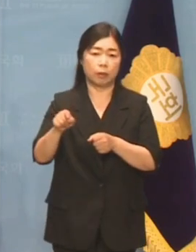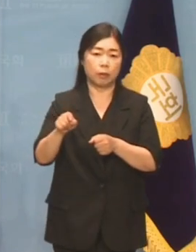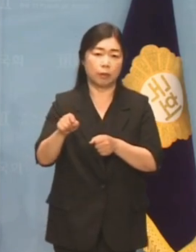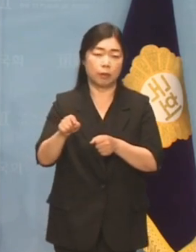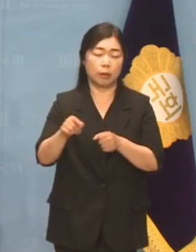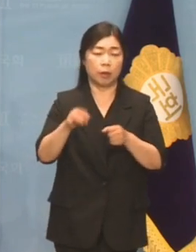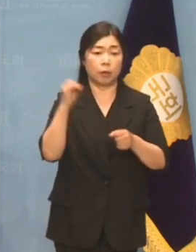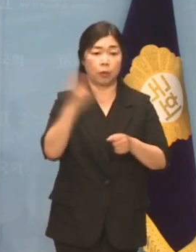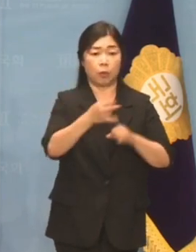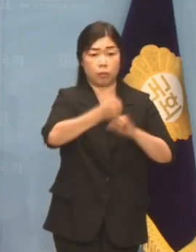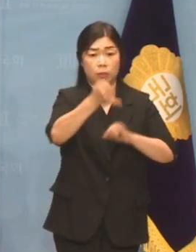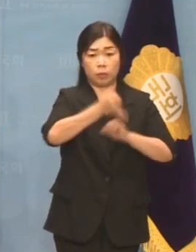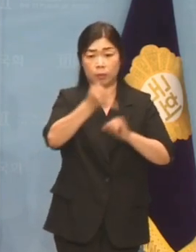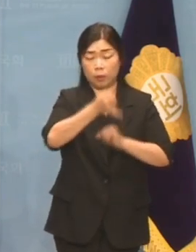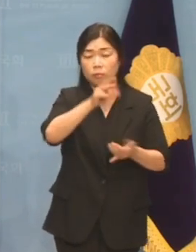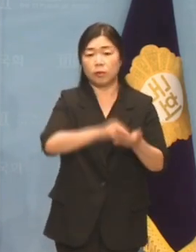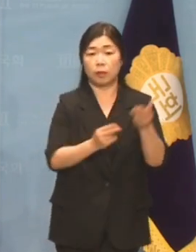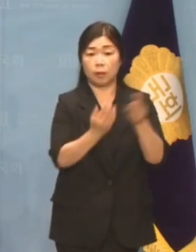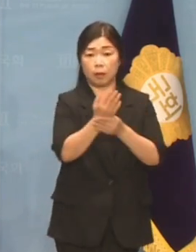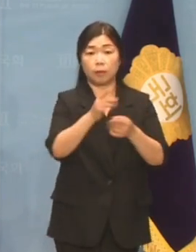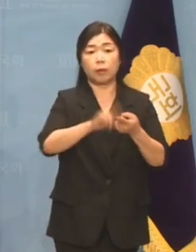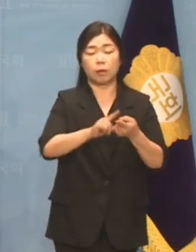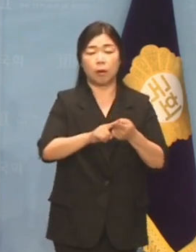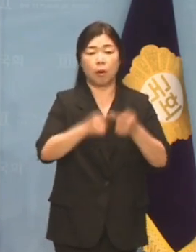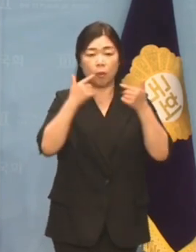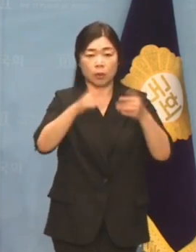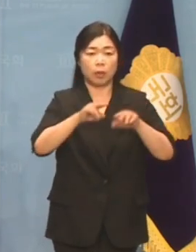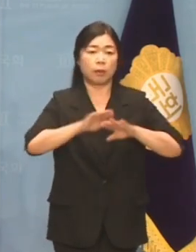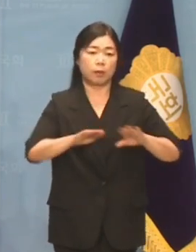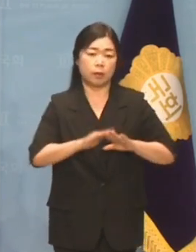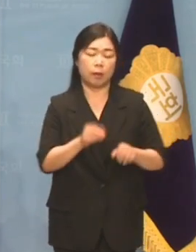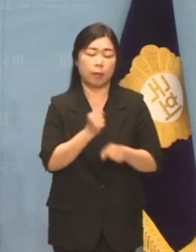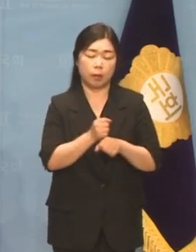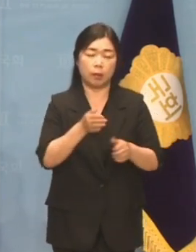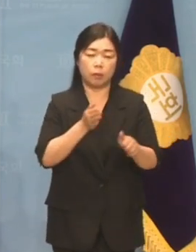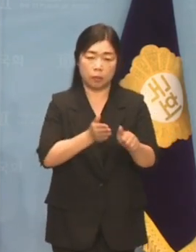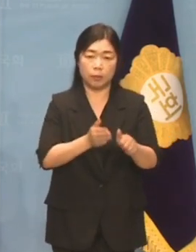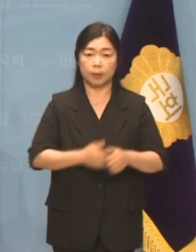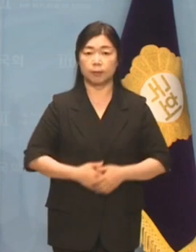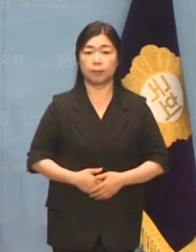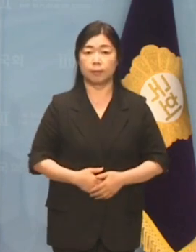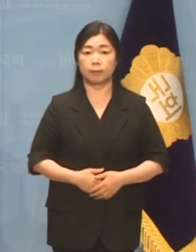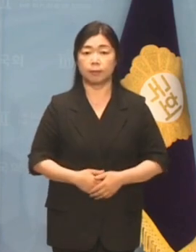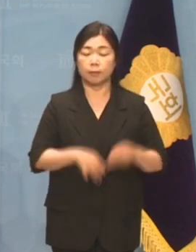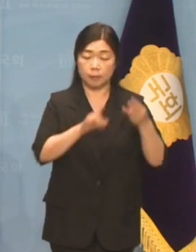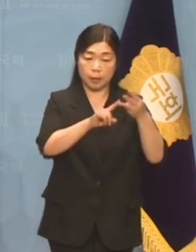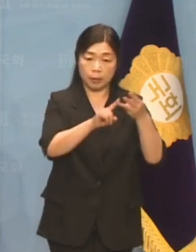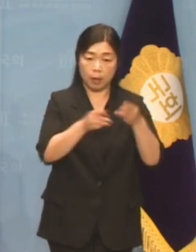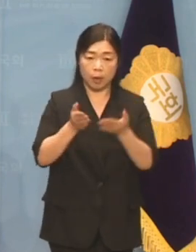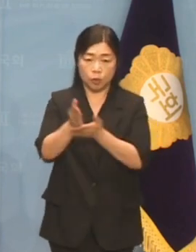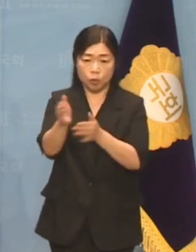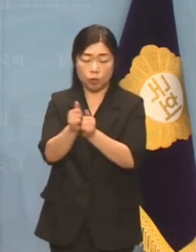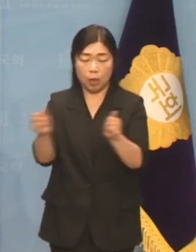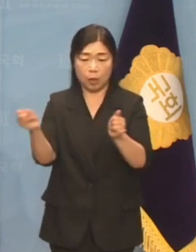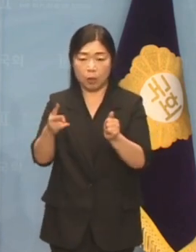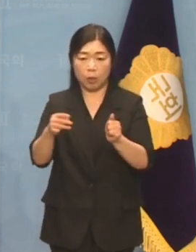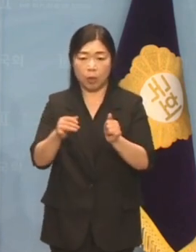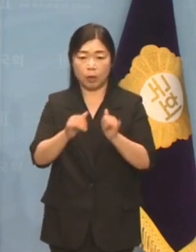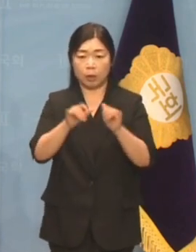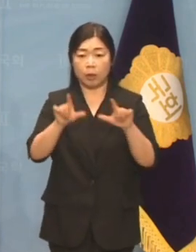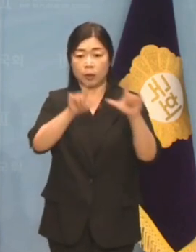될 체납에 대한 구체적인 대책을 밝혀라. 셋째, 전문가와 시민이